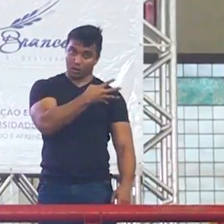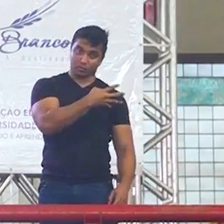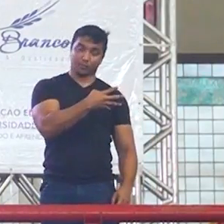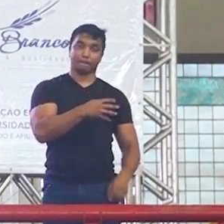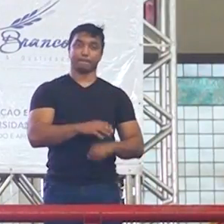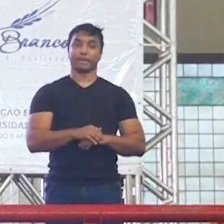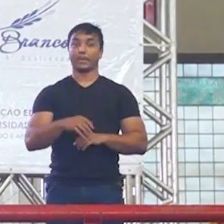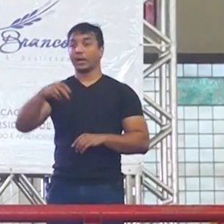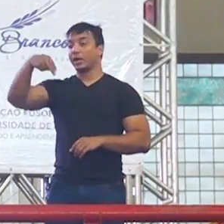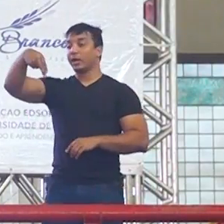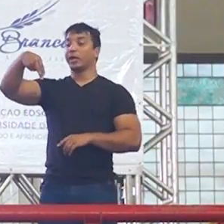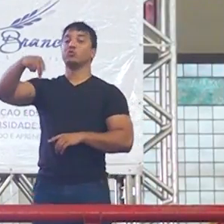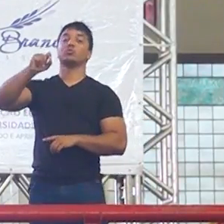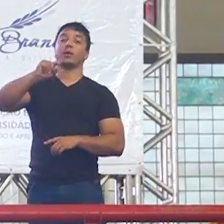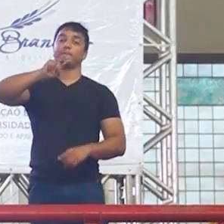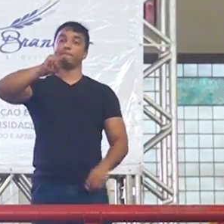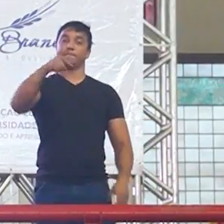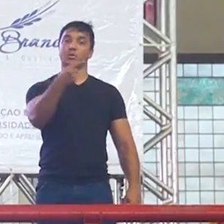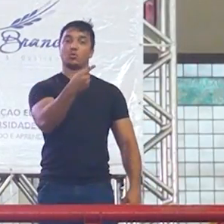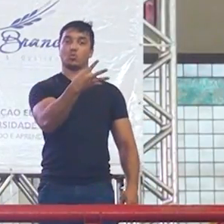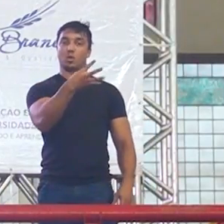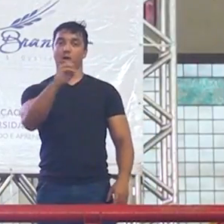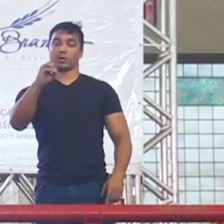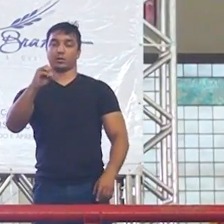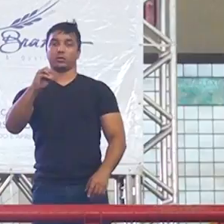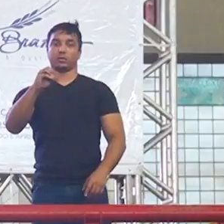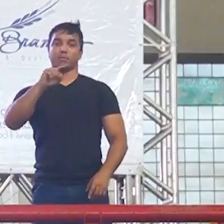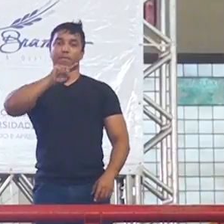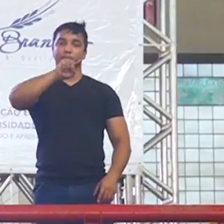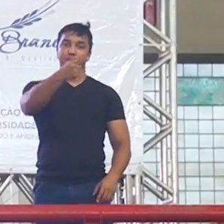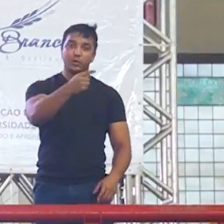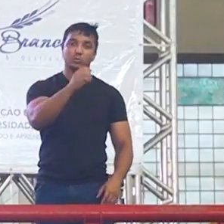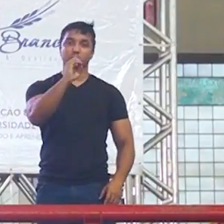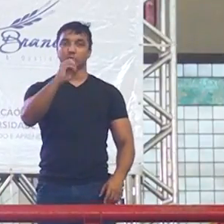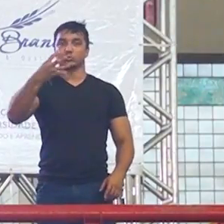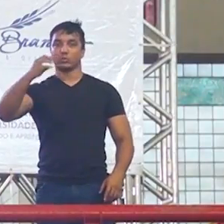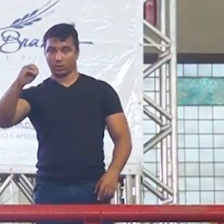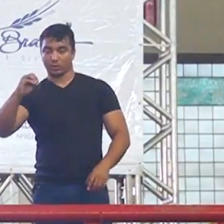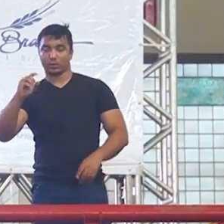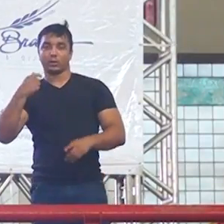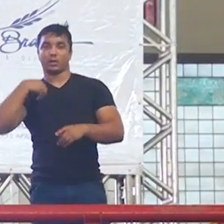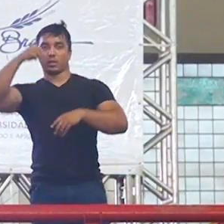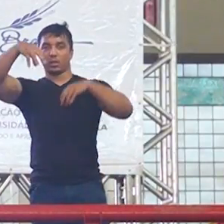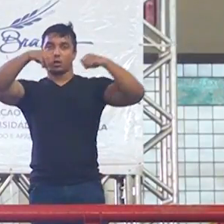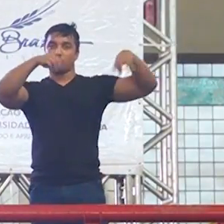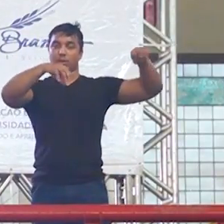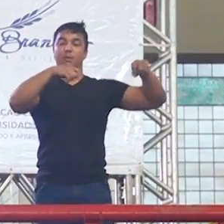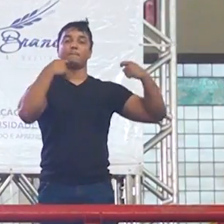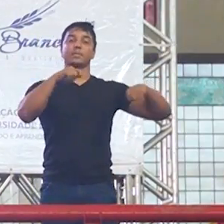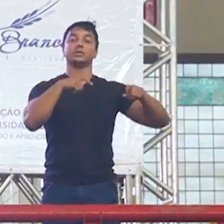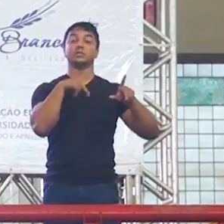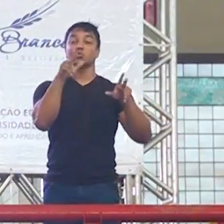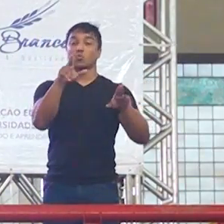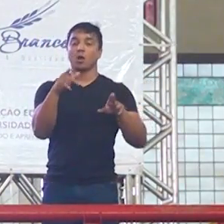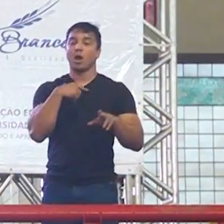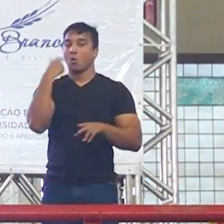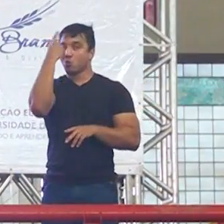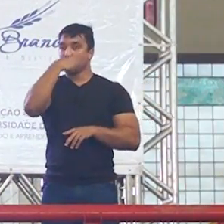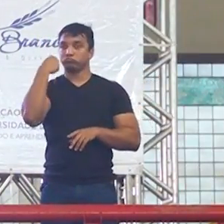N, pessoal, vai dar 1.040 lâmpadas. Certo? São necessários,